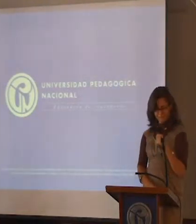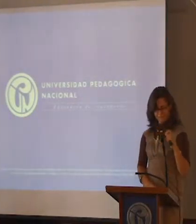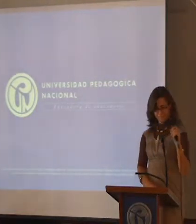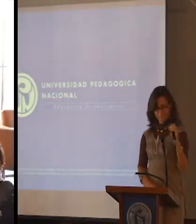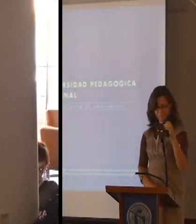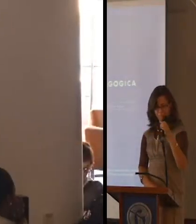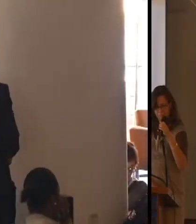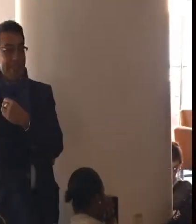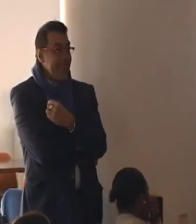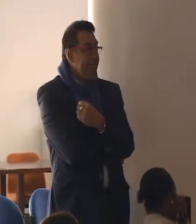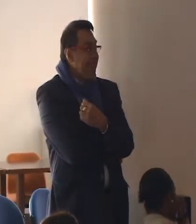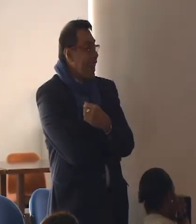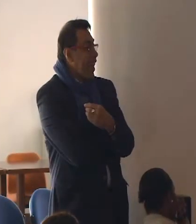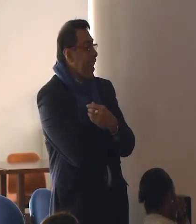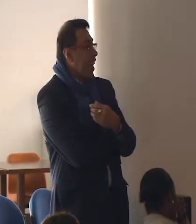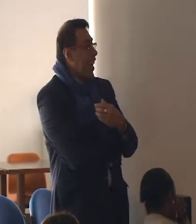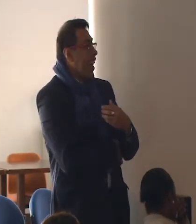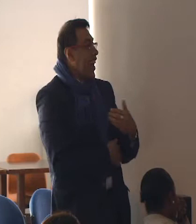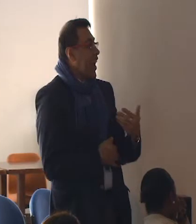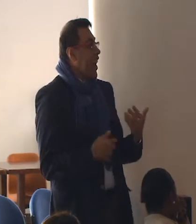especialización. Muchas gracias.